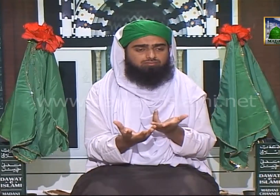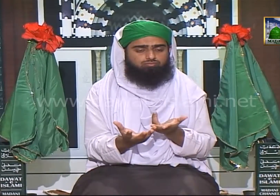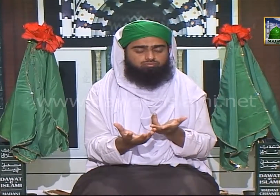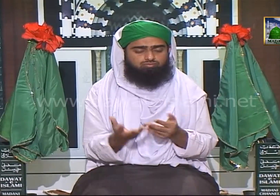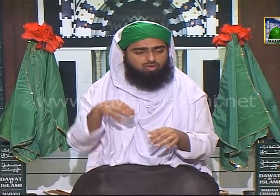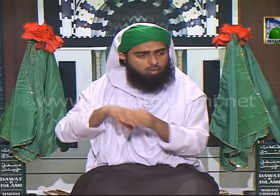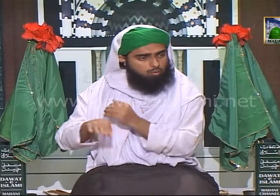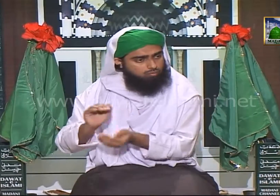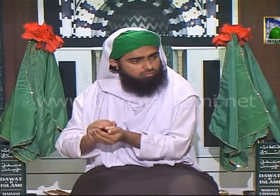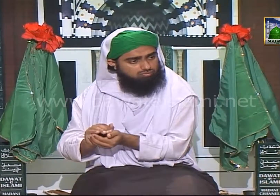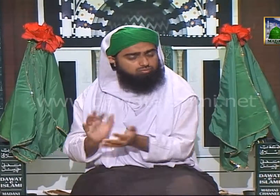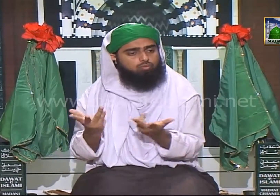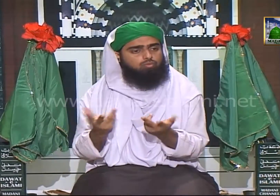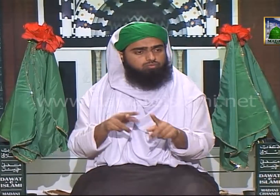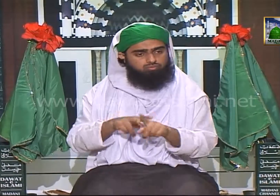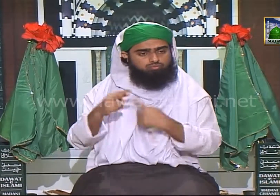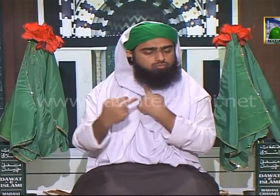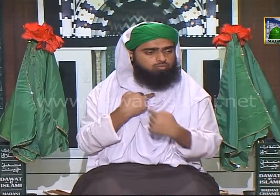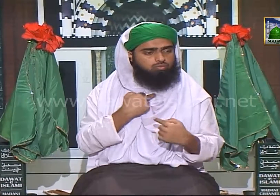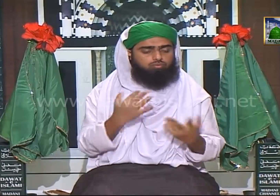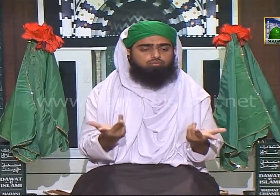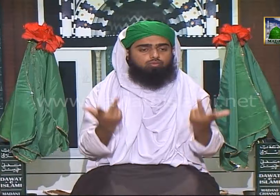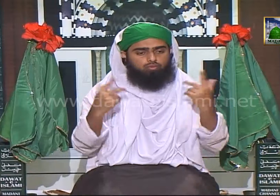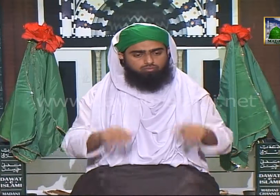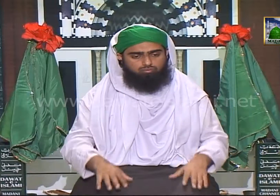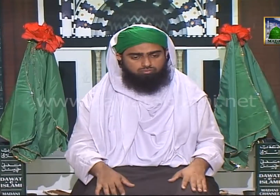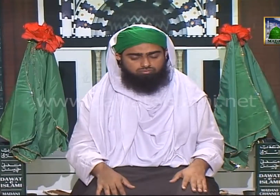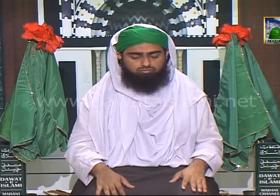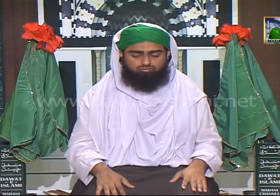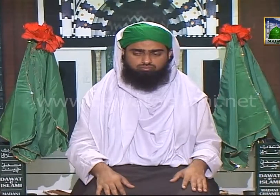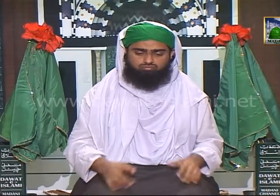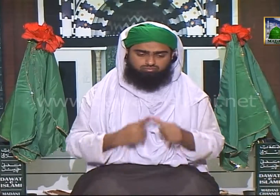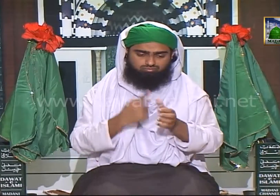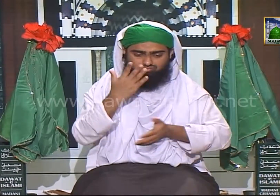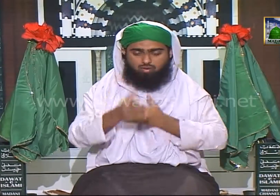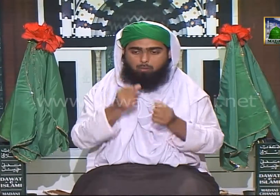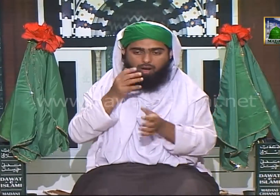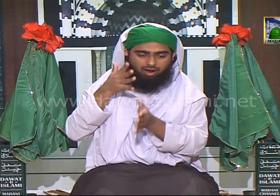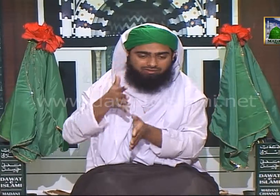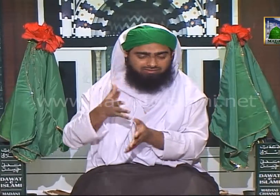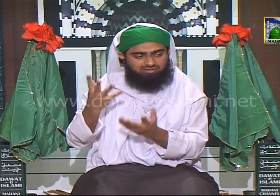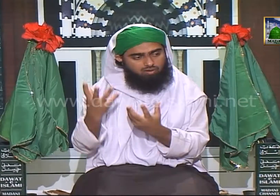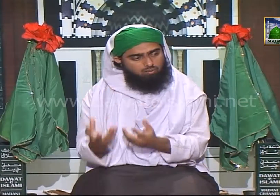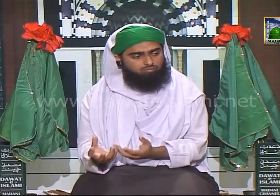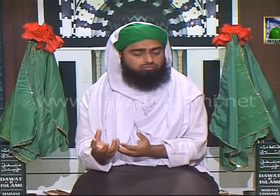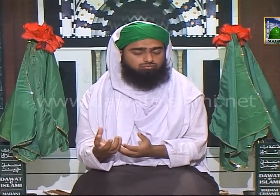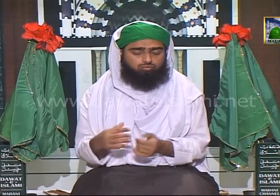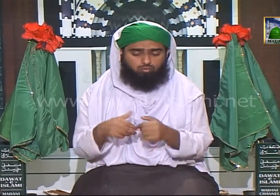کر تجھے بیچنا ہے کہ جو دھوکہ دے وہ ہم میں سے نہیں. من غش فلیس منا، جس نے ملاوٹ کی، دھوکہ دیا، وہ ہم میں سے